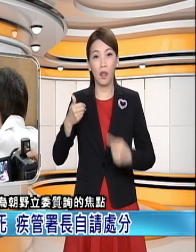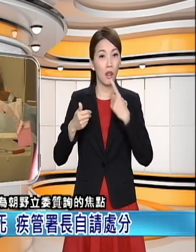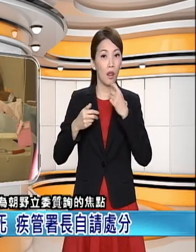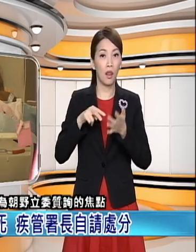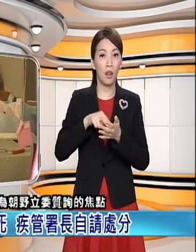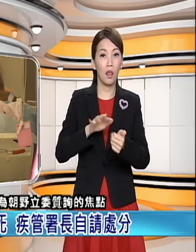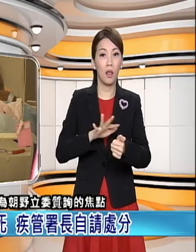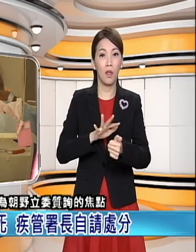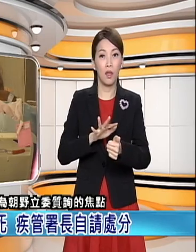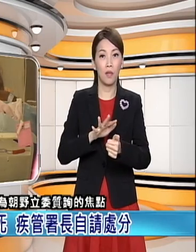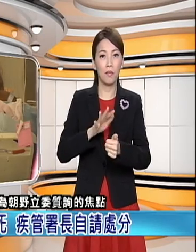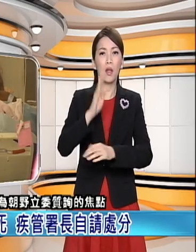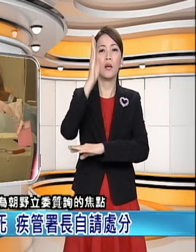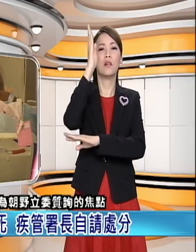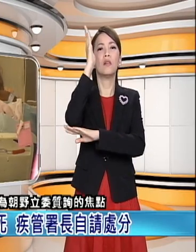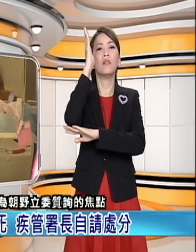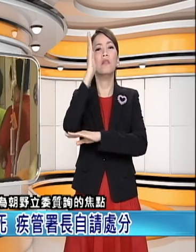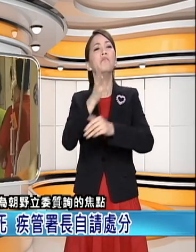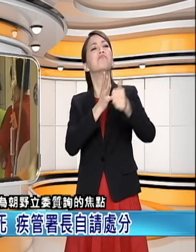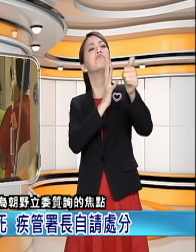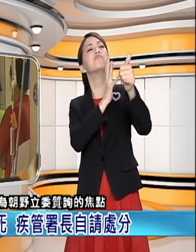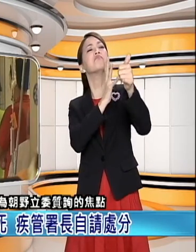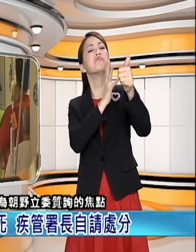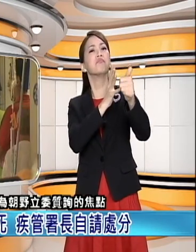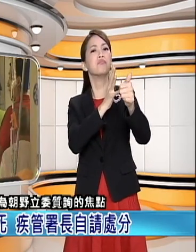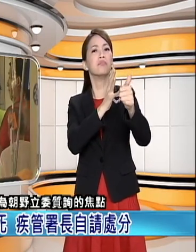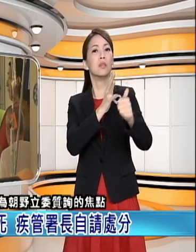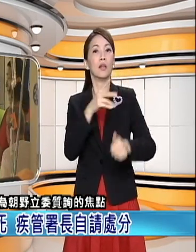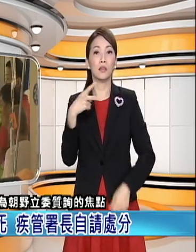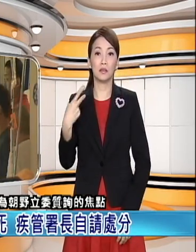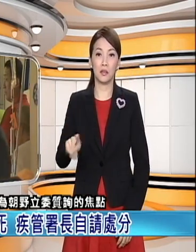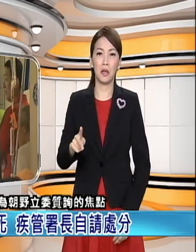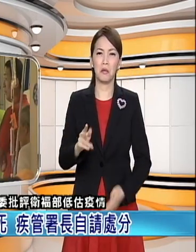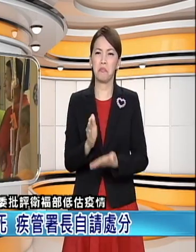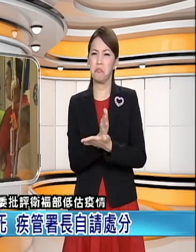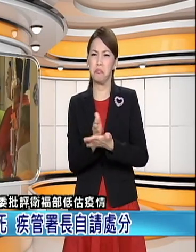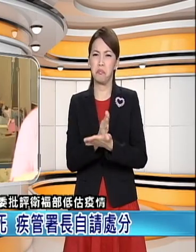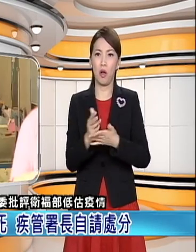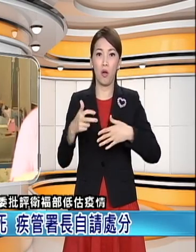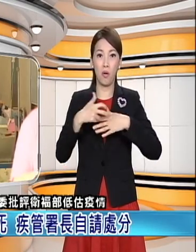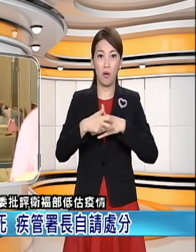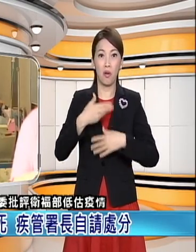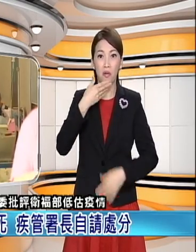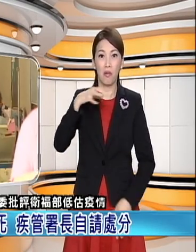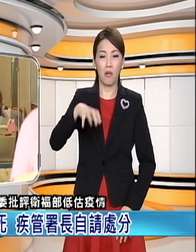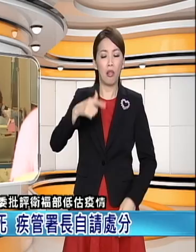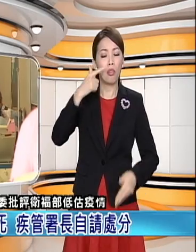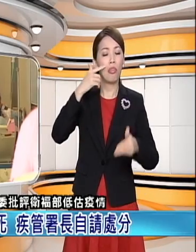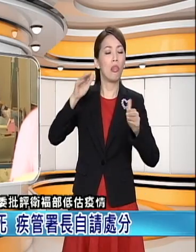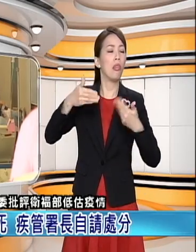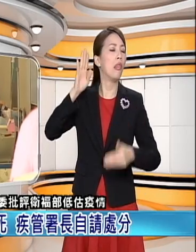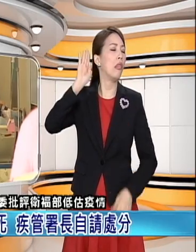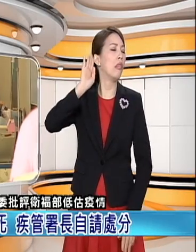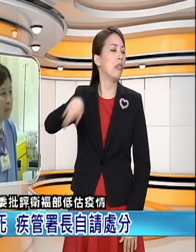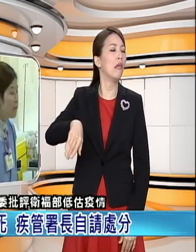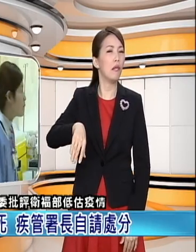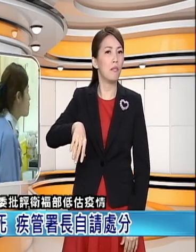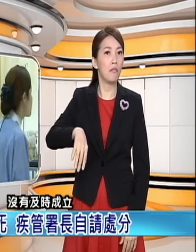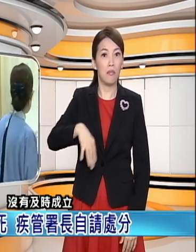也成为朝野立委质询的焦点。有立委批评卫福部低估了疫情，才没